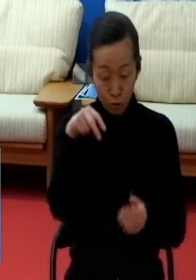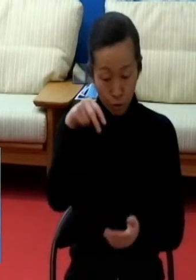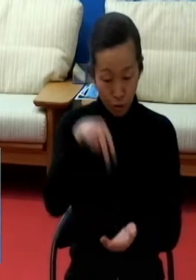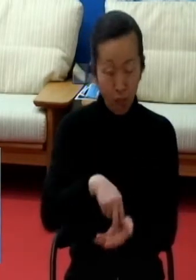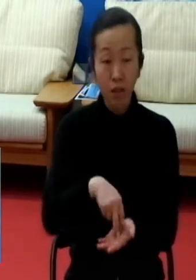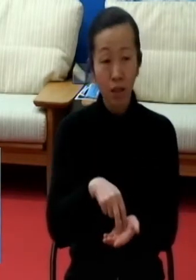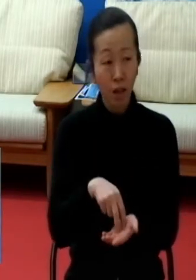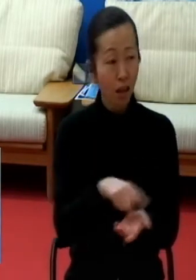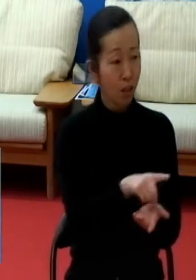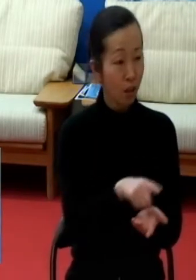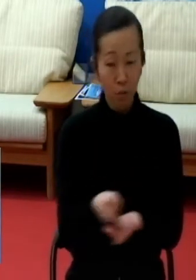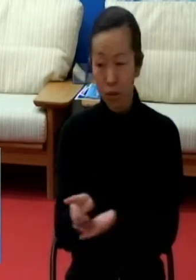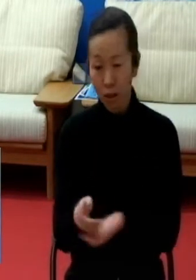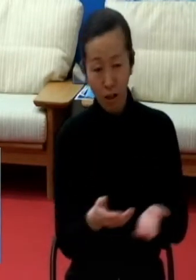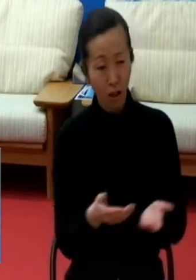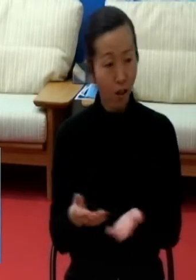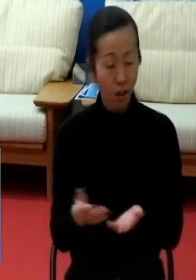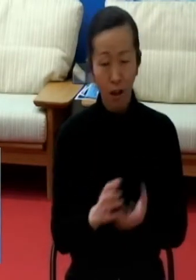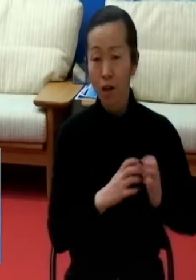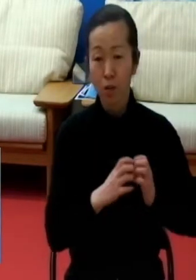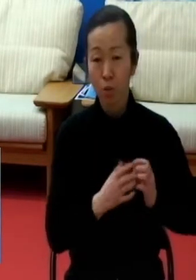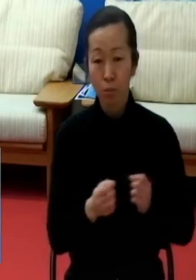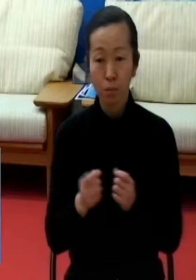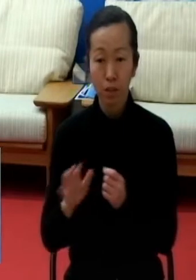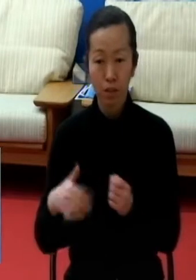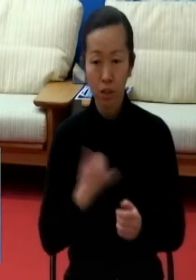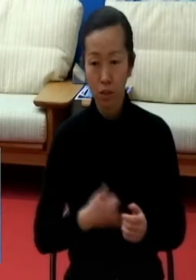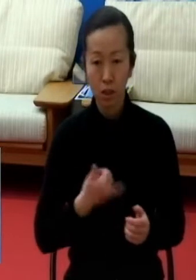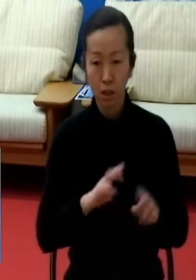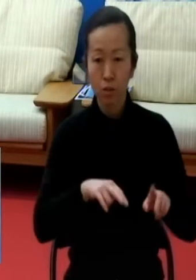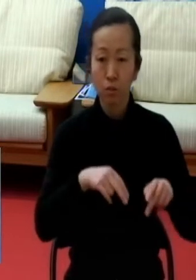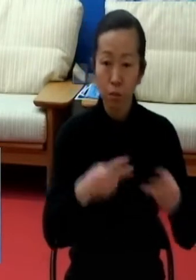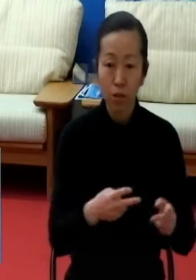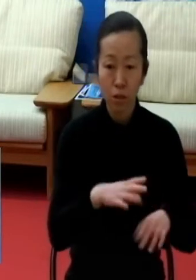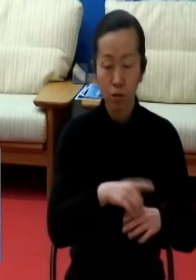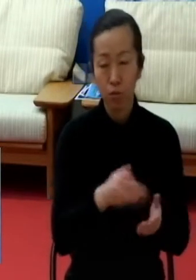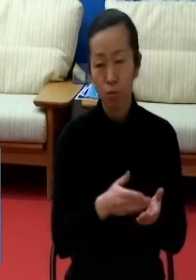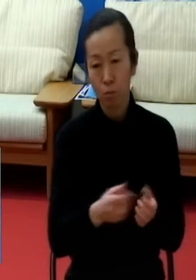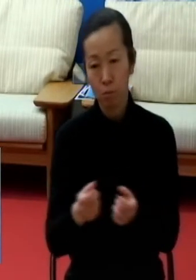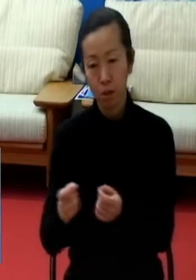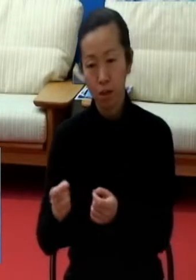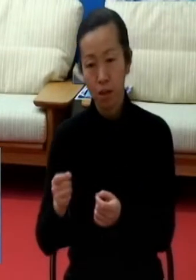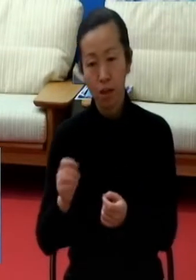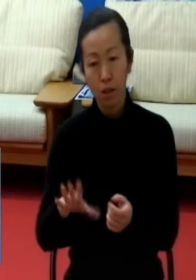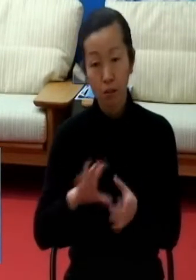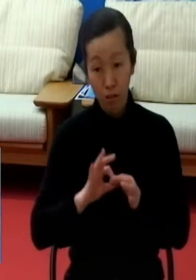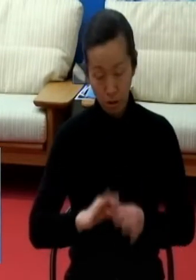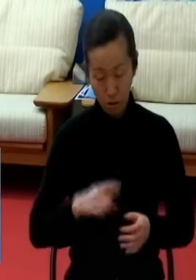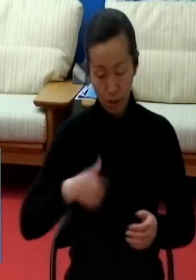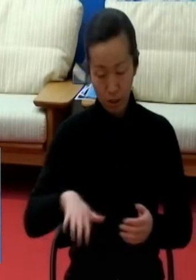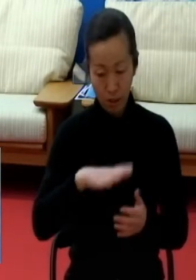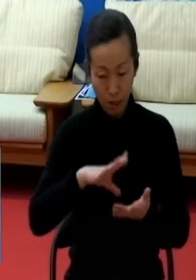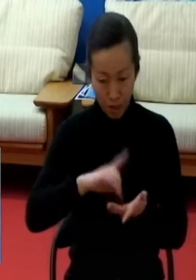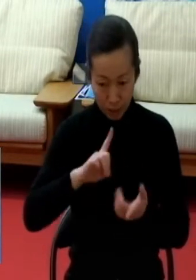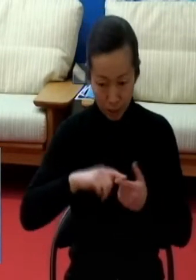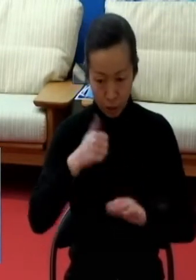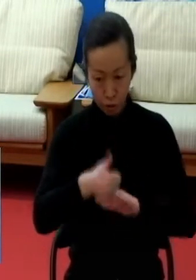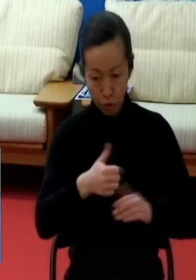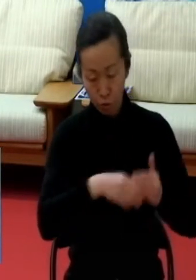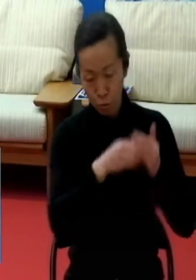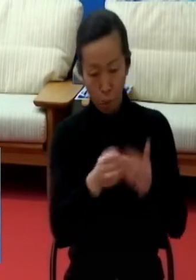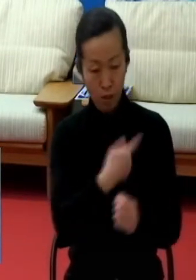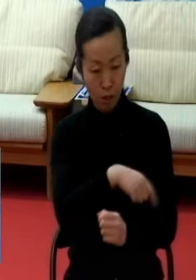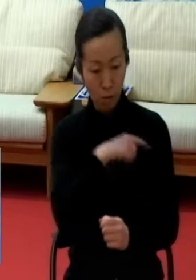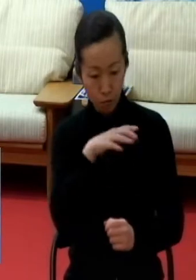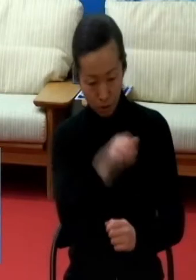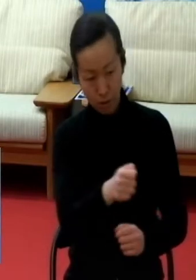まう 예, 。 거기에서 우리는 영적 주도권을 잡아야 되는 거예요. そこで私たちは霊的な主導権を握らなければなりません。 어물어물 하다 보면